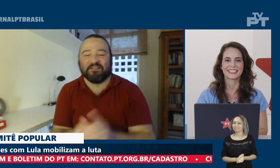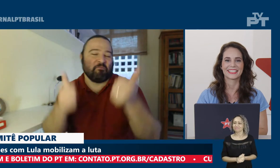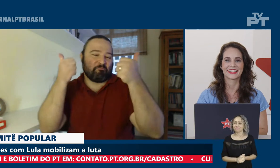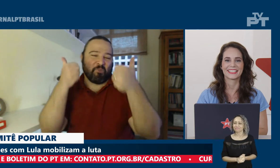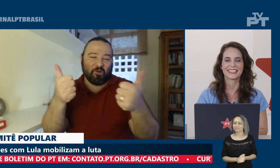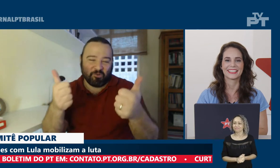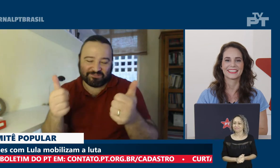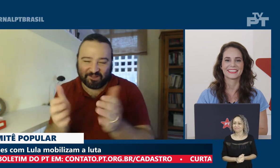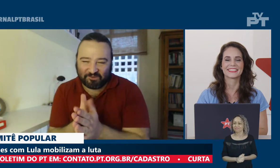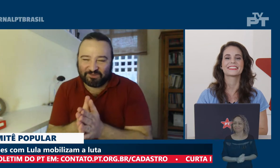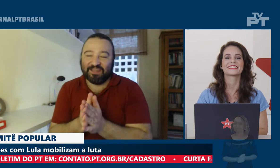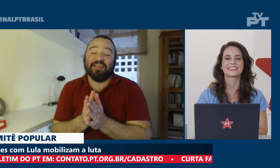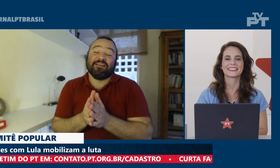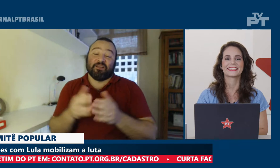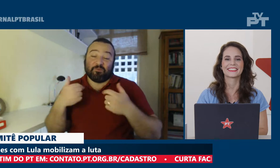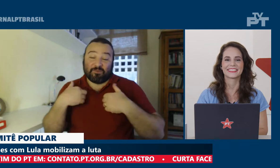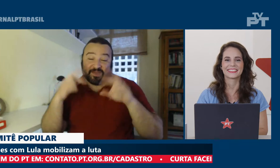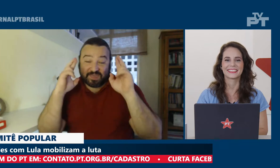Ok.